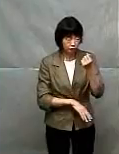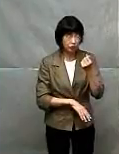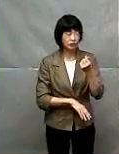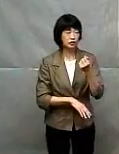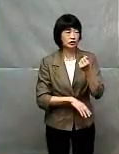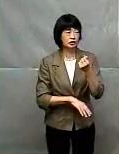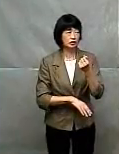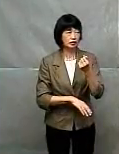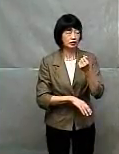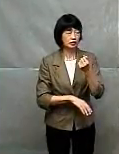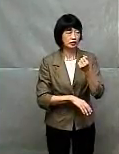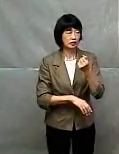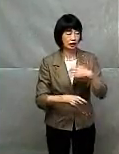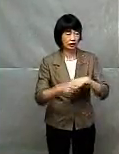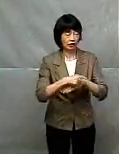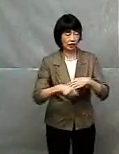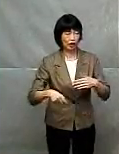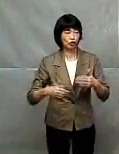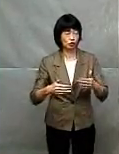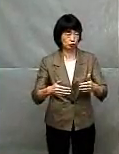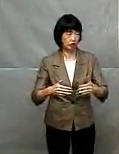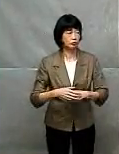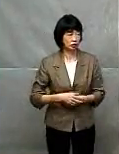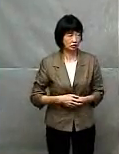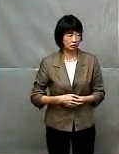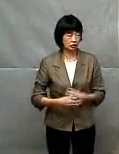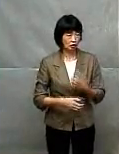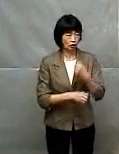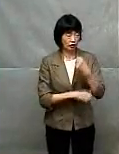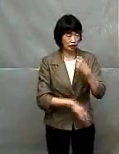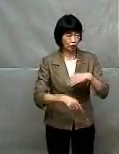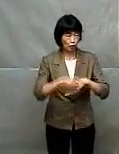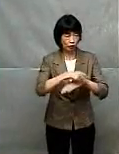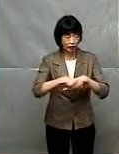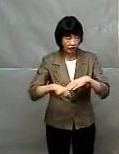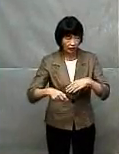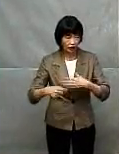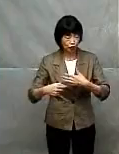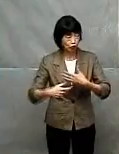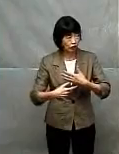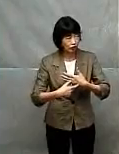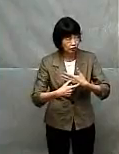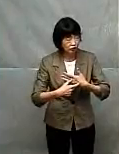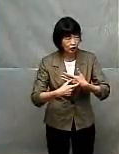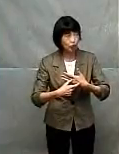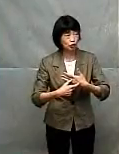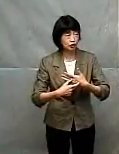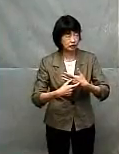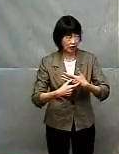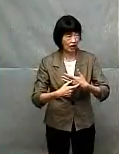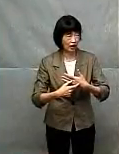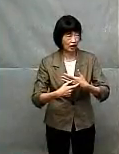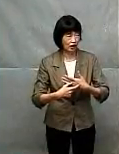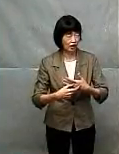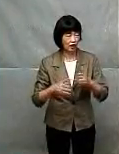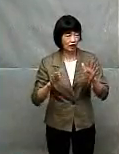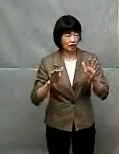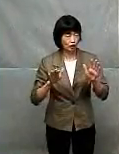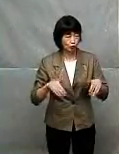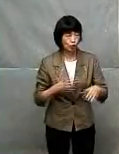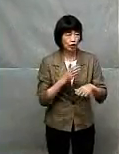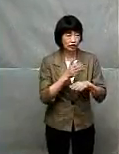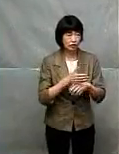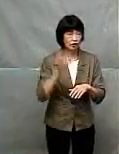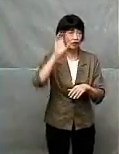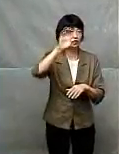けでありますけれども、その基本計画での位置づけといたしまして、羽越が先に来ておりまして、